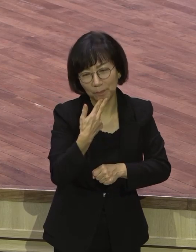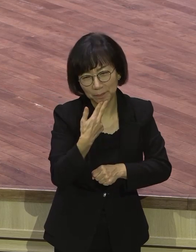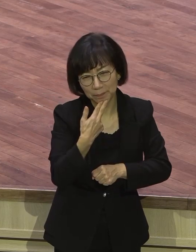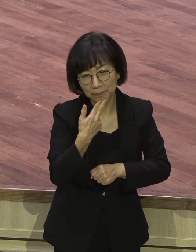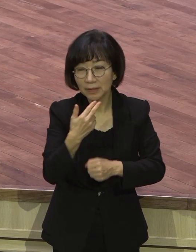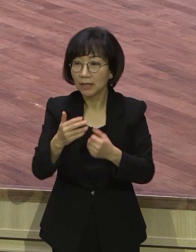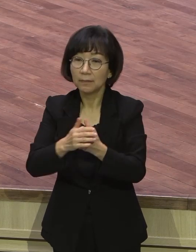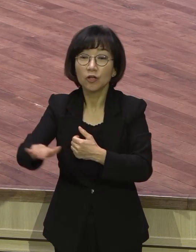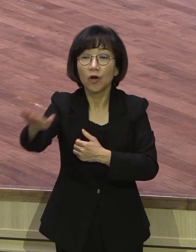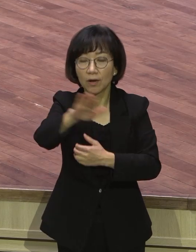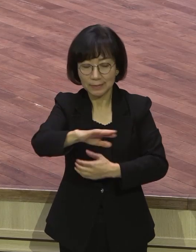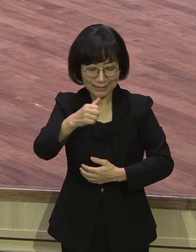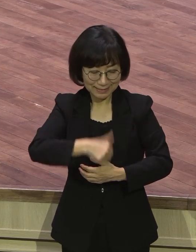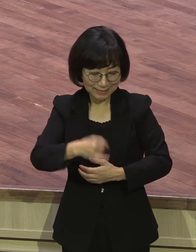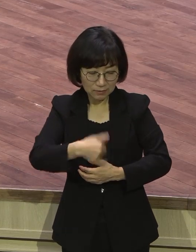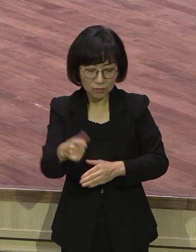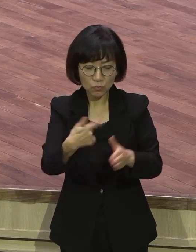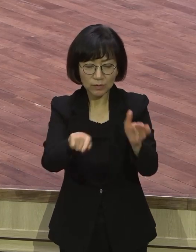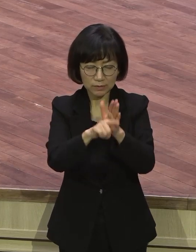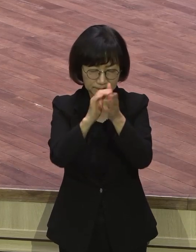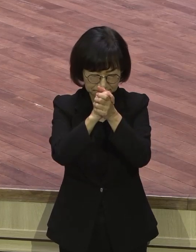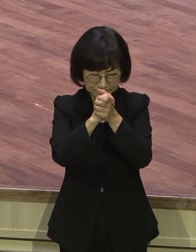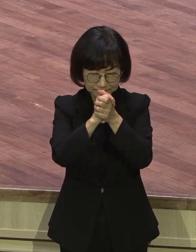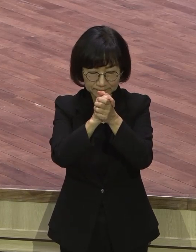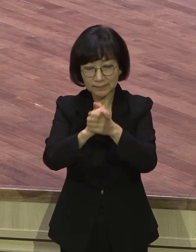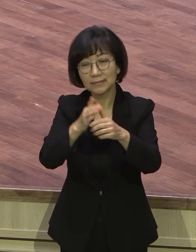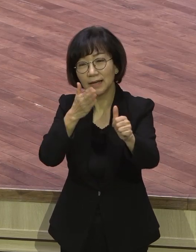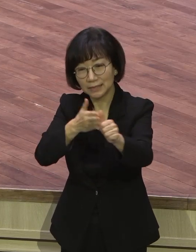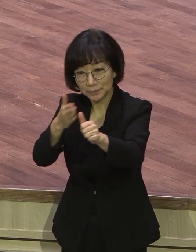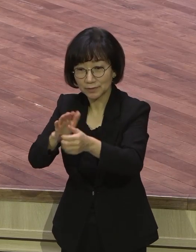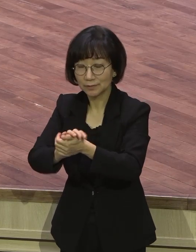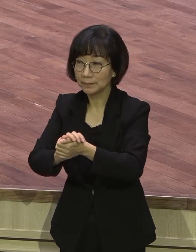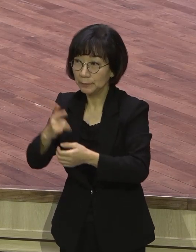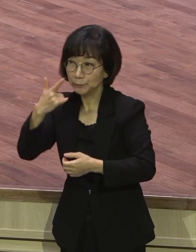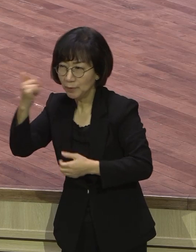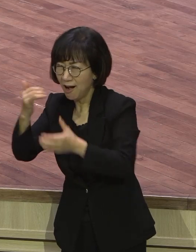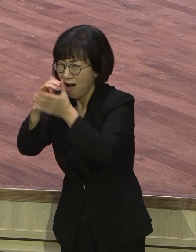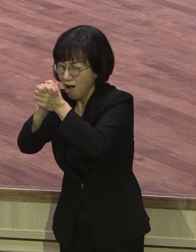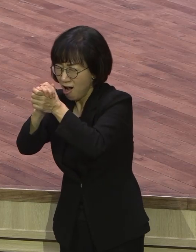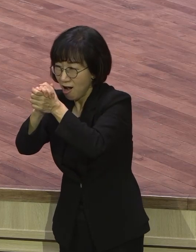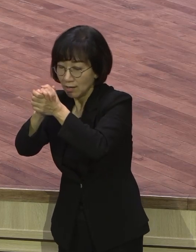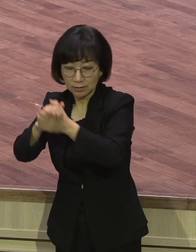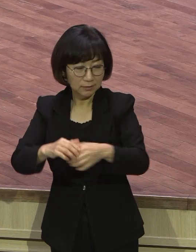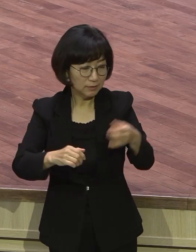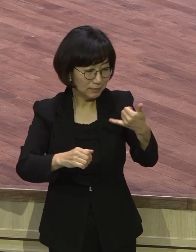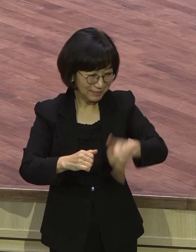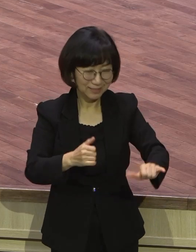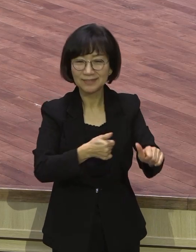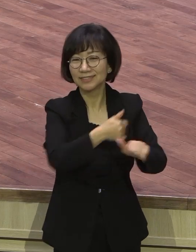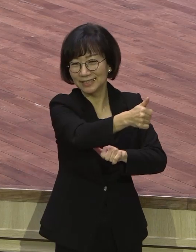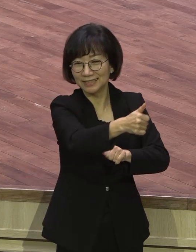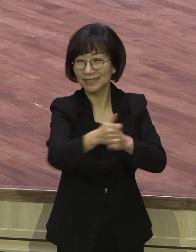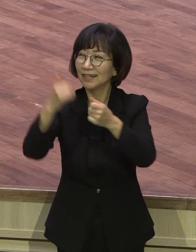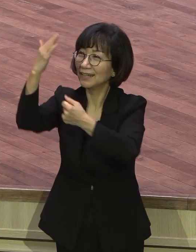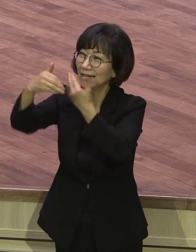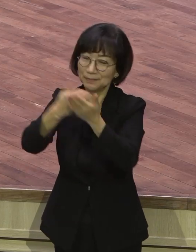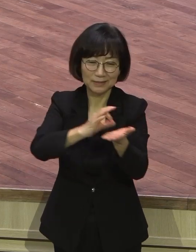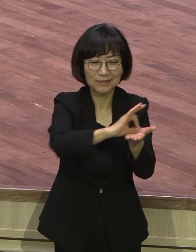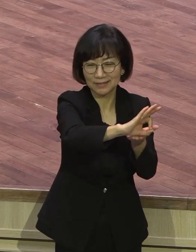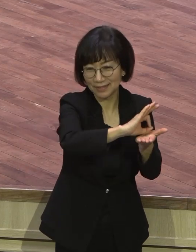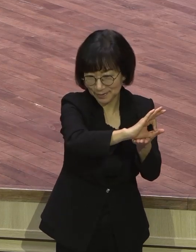기도해주라. 자식 기도하는 업무가 있는 한 그 자식들은 승리하게 되어있다. 하나님의 스윙 받게 된다.